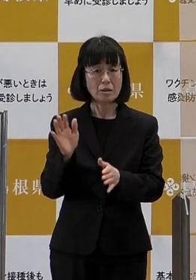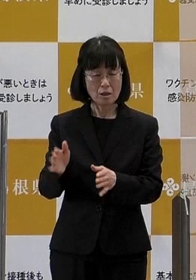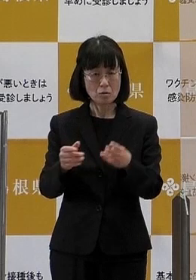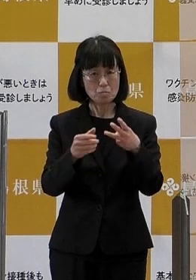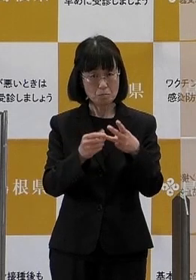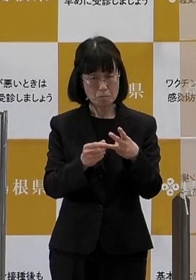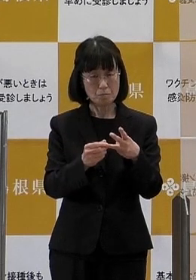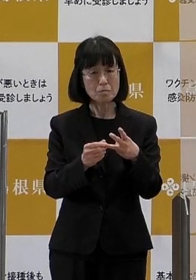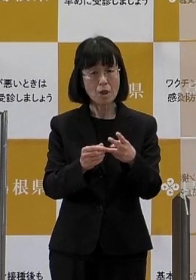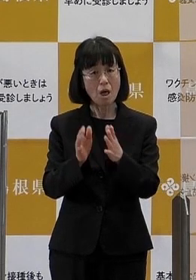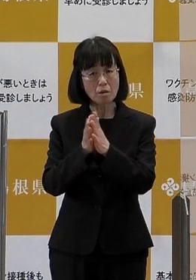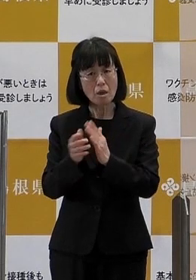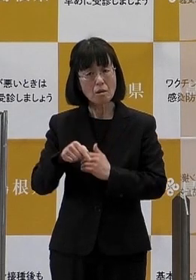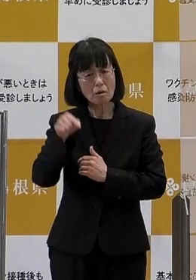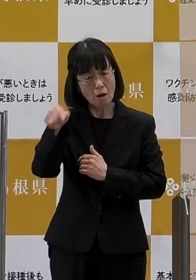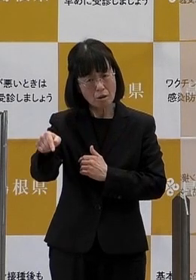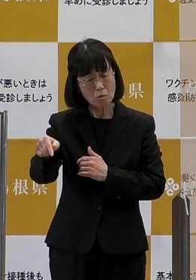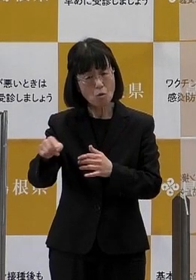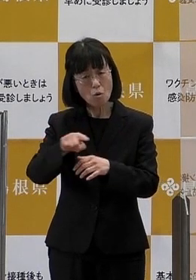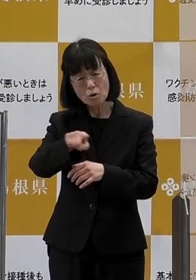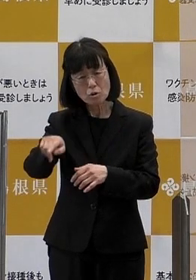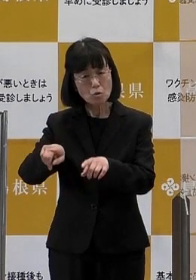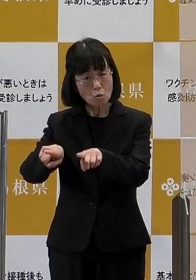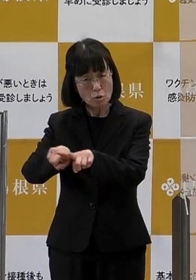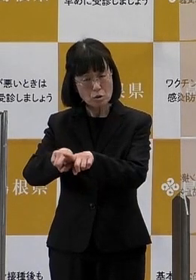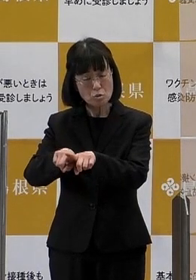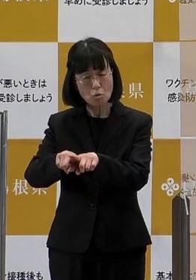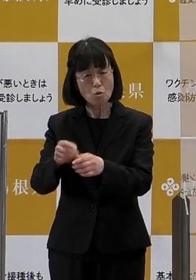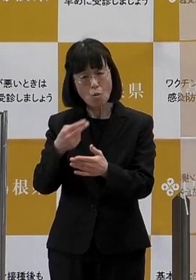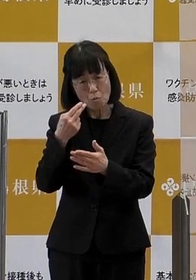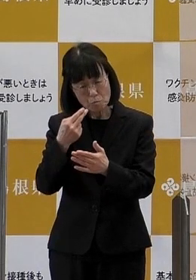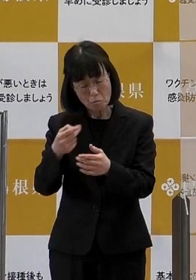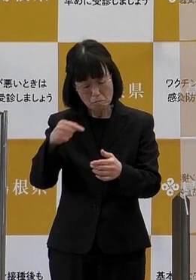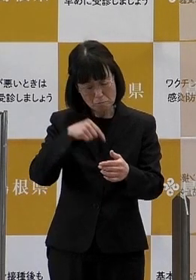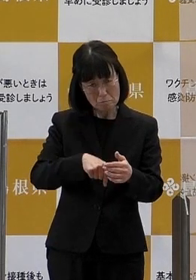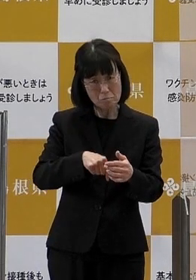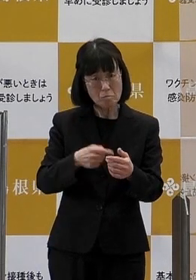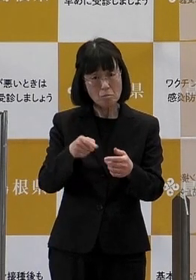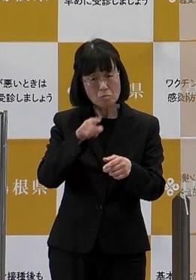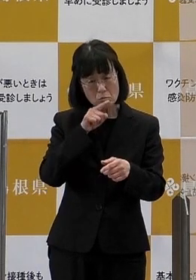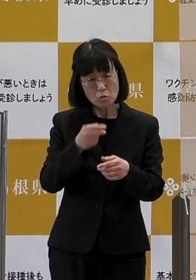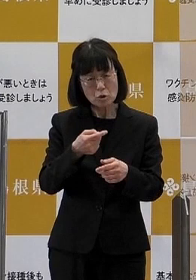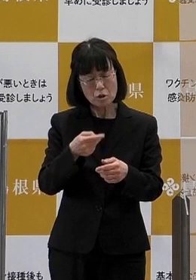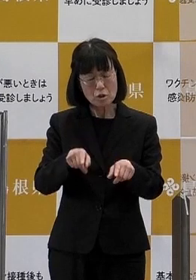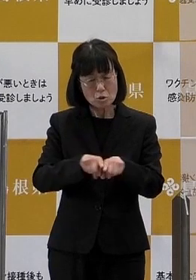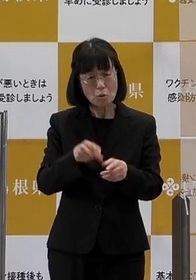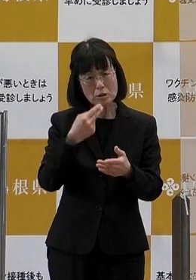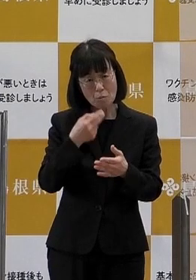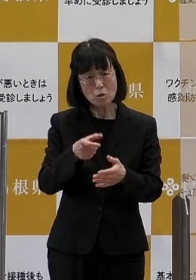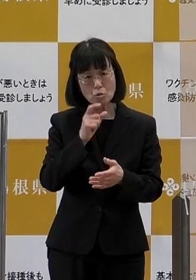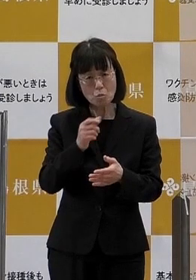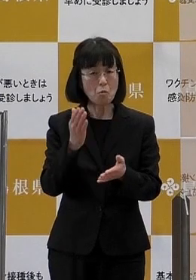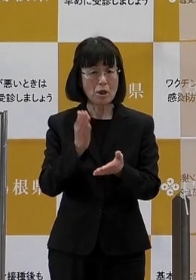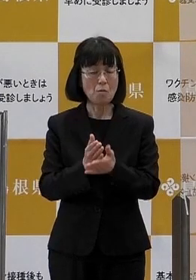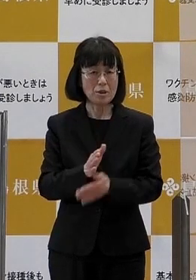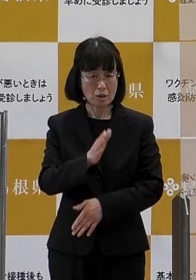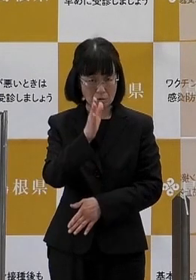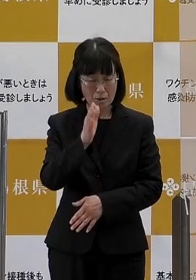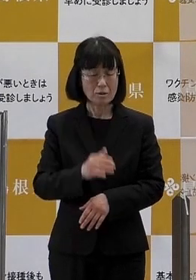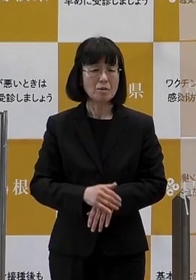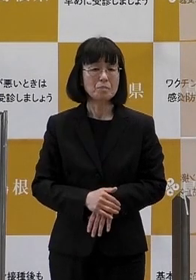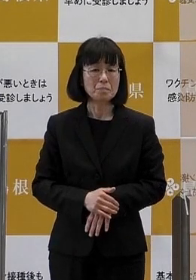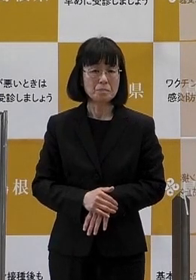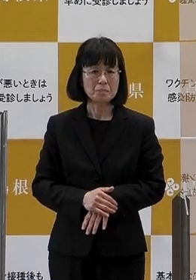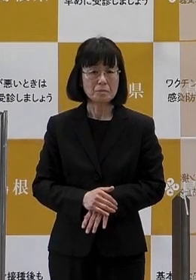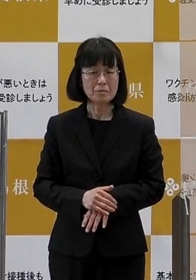めて県外の方との飲食は県内、県外を問わず控えていただくようにお願いいたします。県といたしましては、